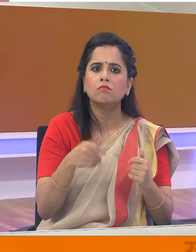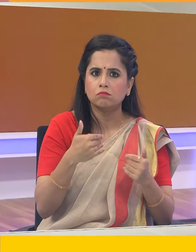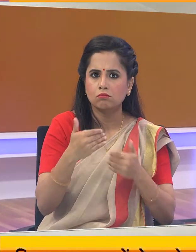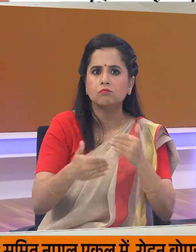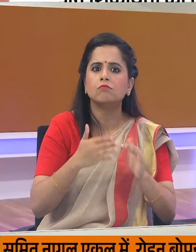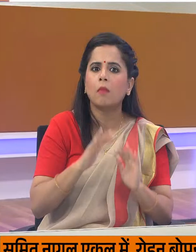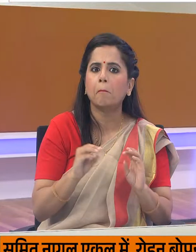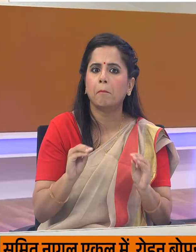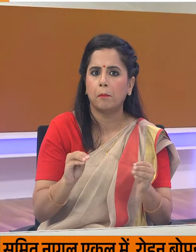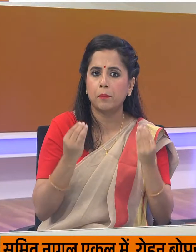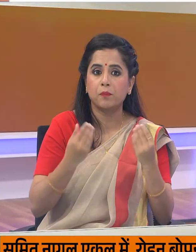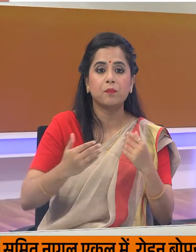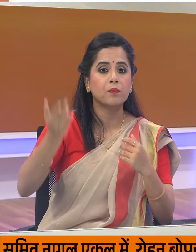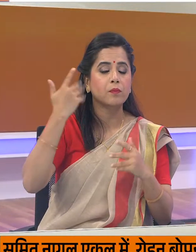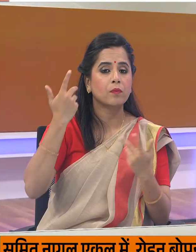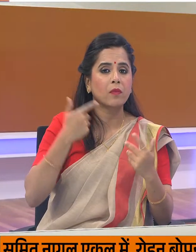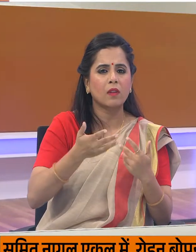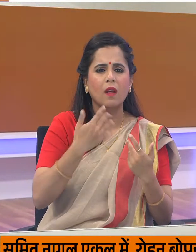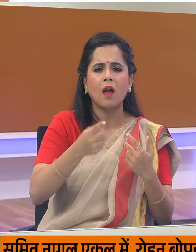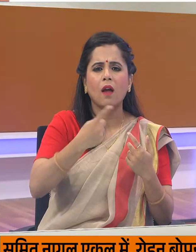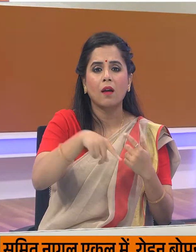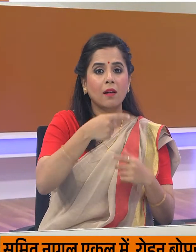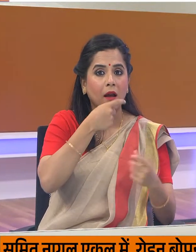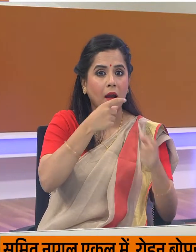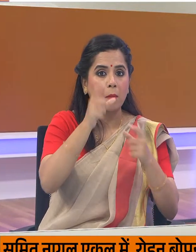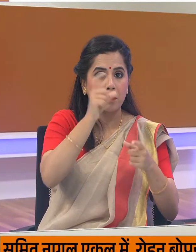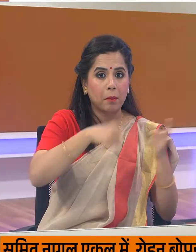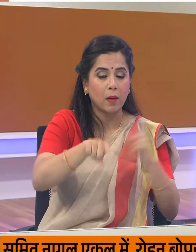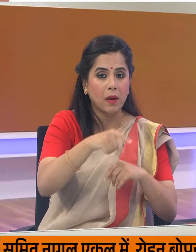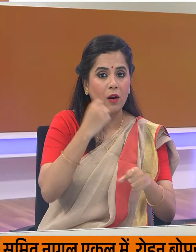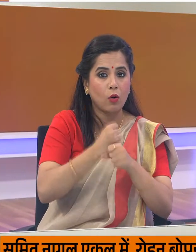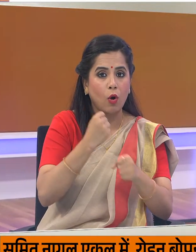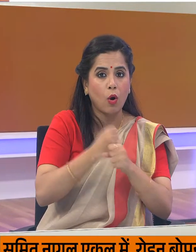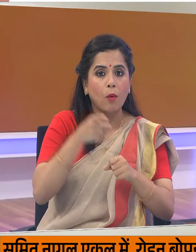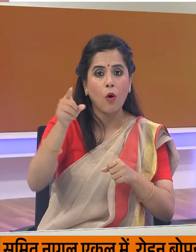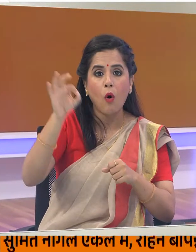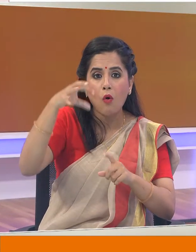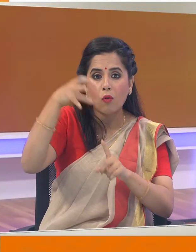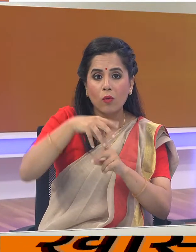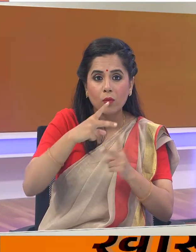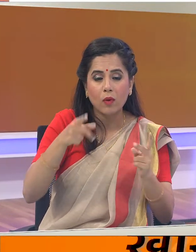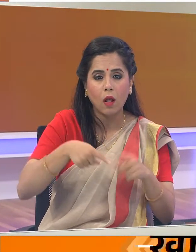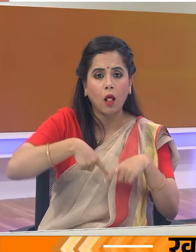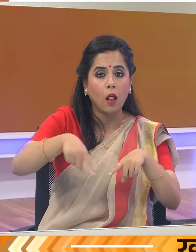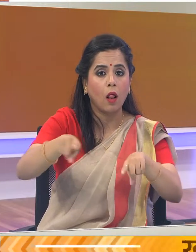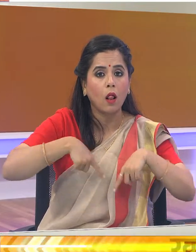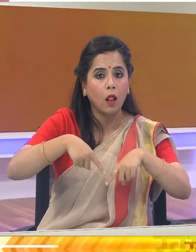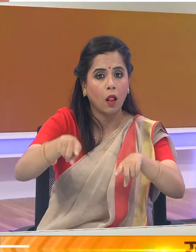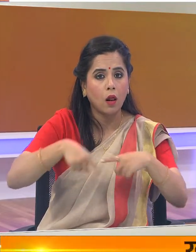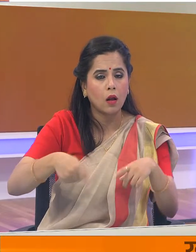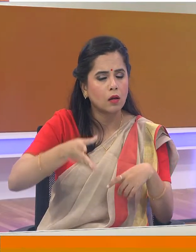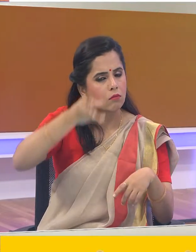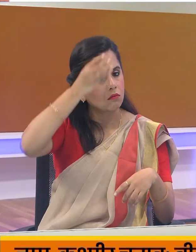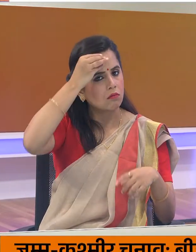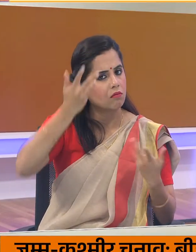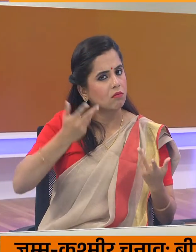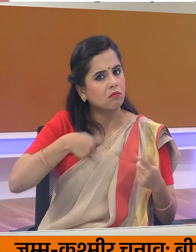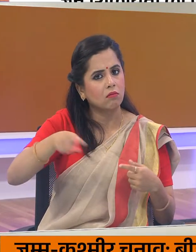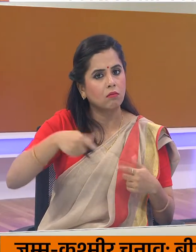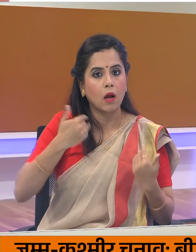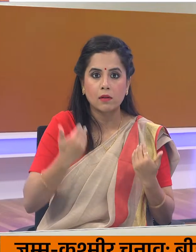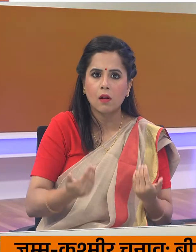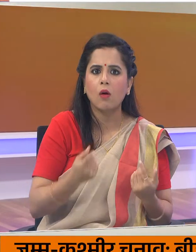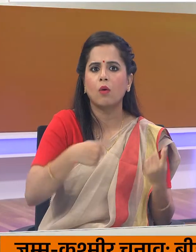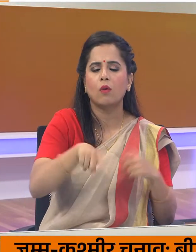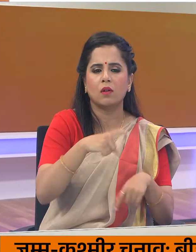है। पहले जिन मामलों को लेकर लोग सरकारी दफ्तरों में चक्कर लगाने को मजबूर थे, वहीं